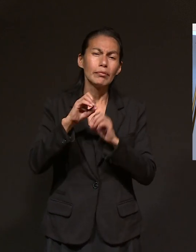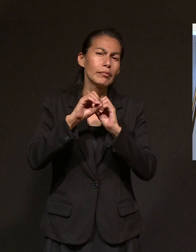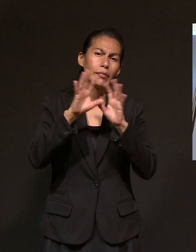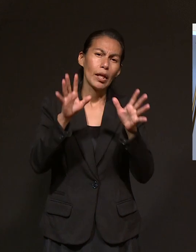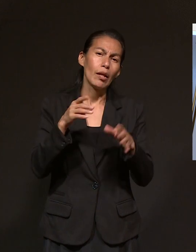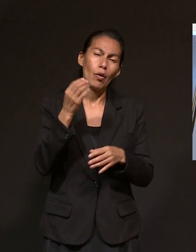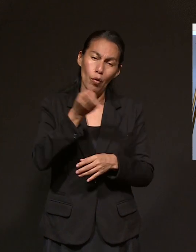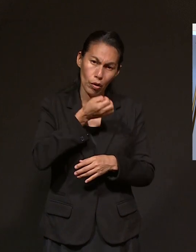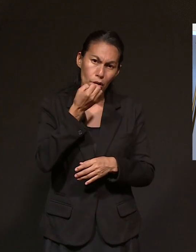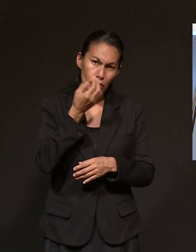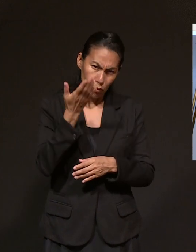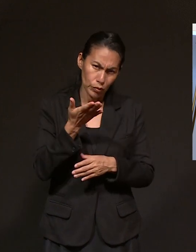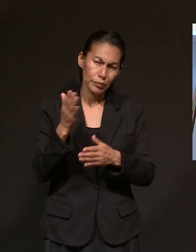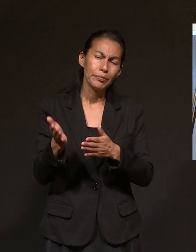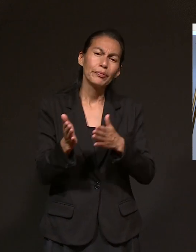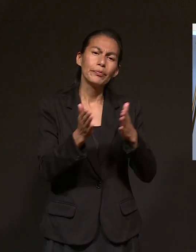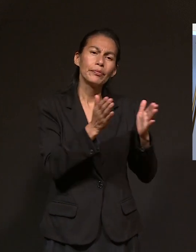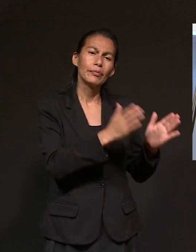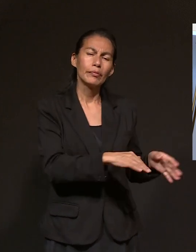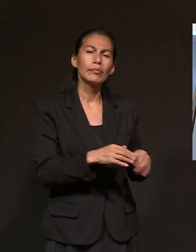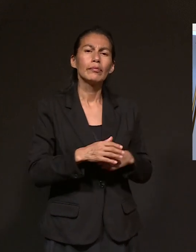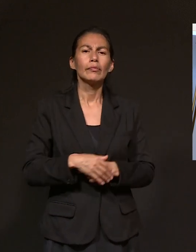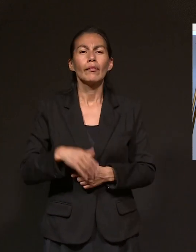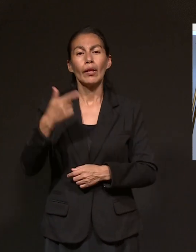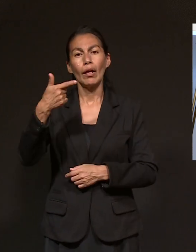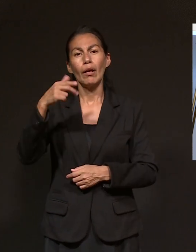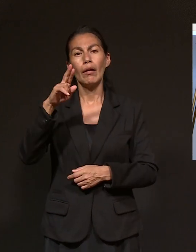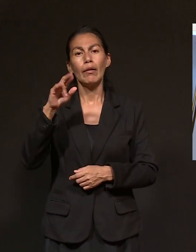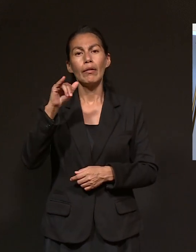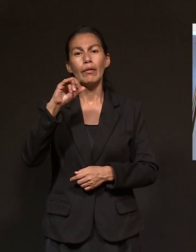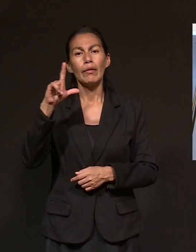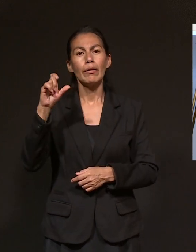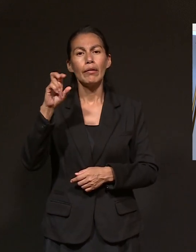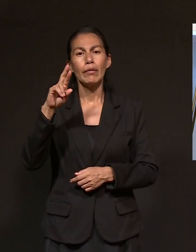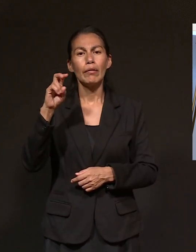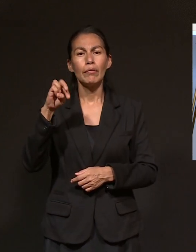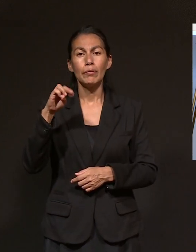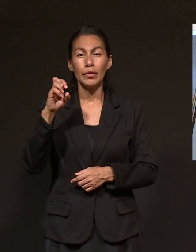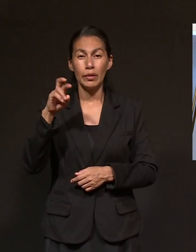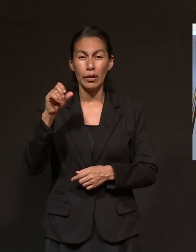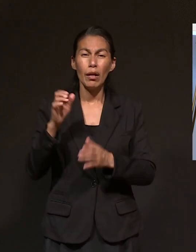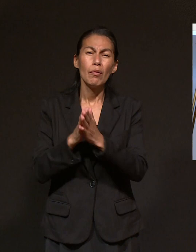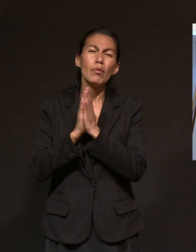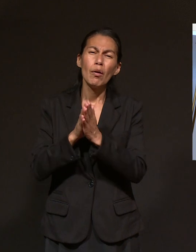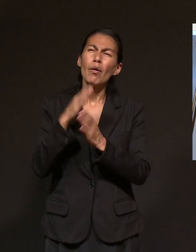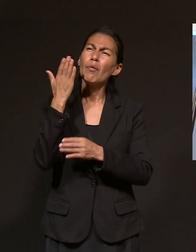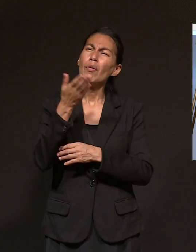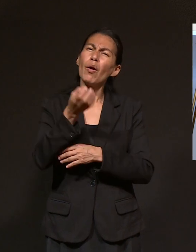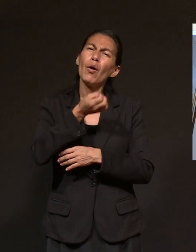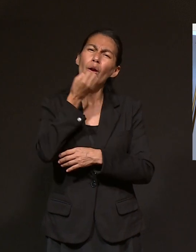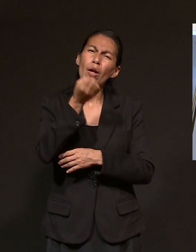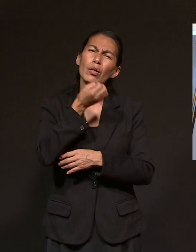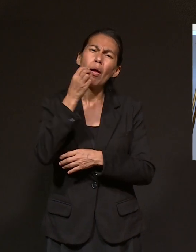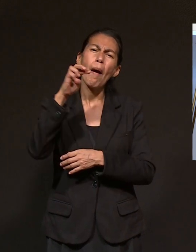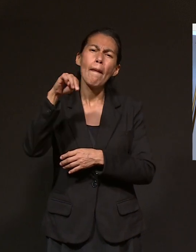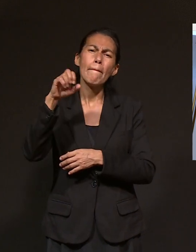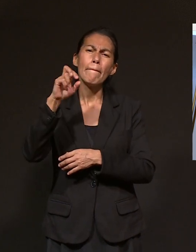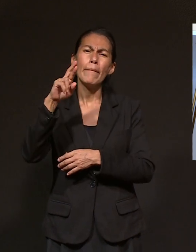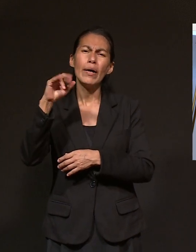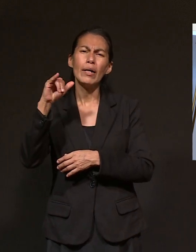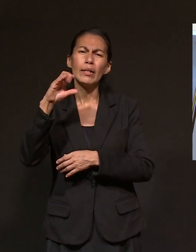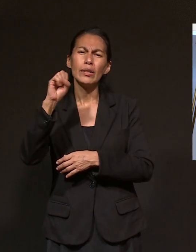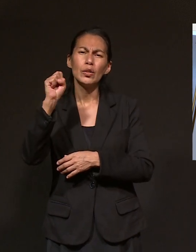Teresita, estaremos orando por esta petición Guillermina Moreno Esta noche pido por favor Sus oraciones por